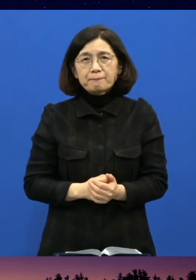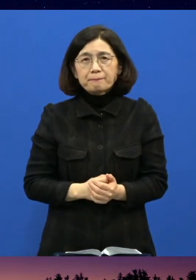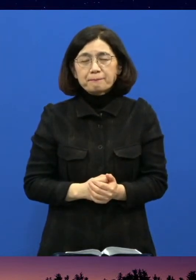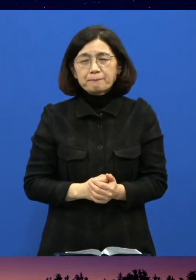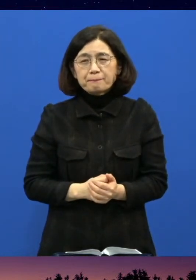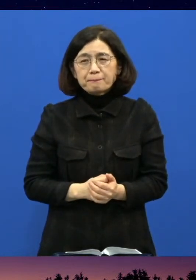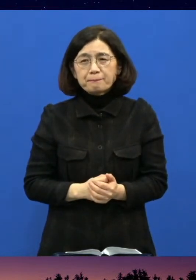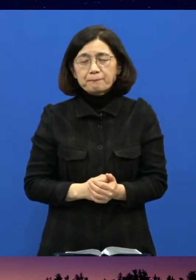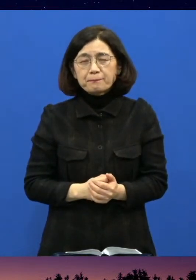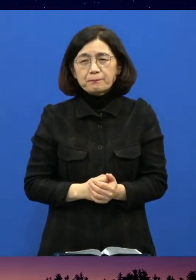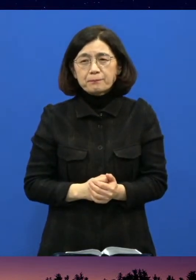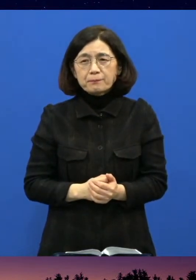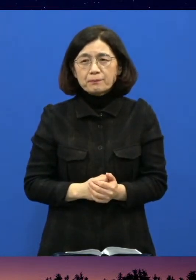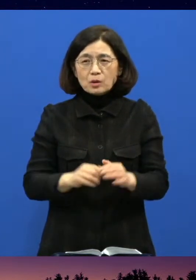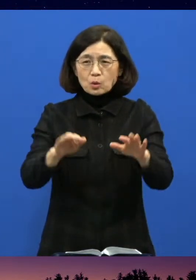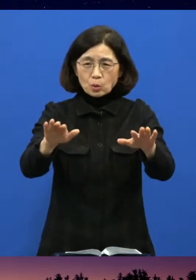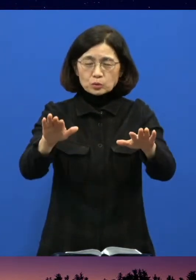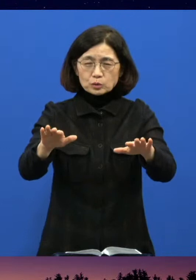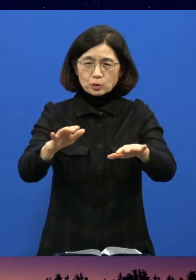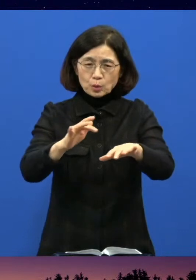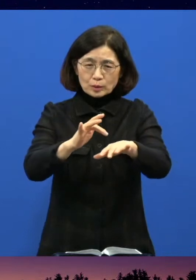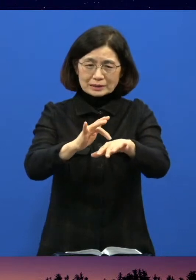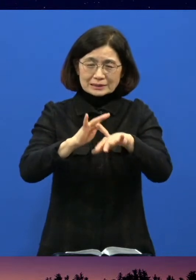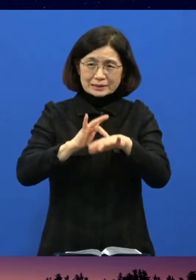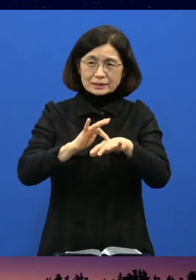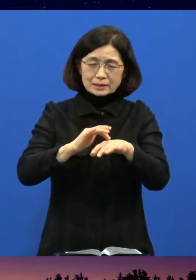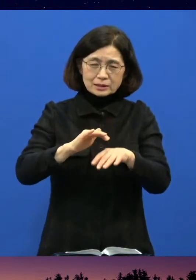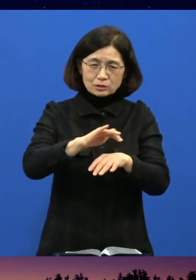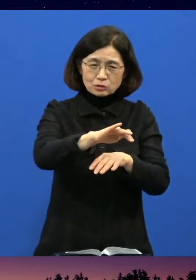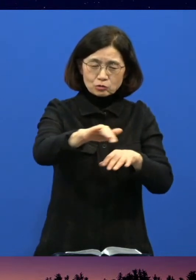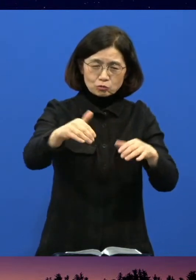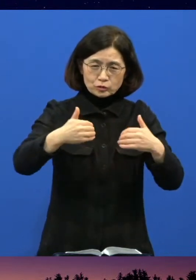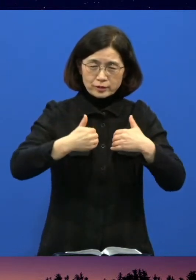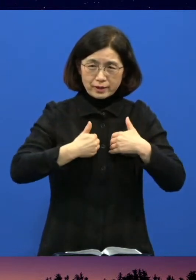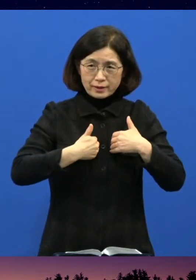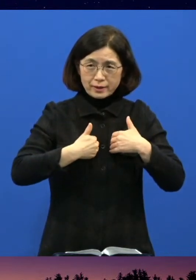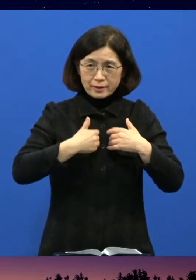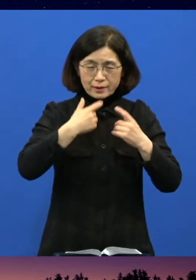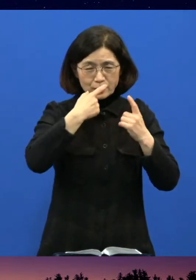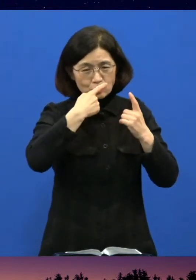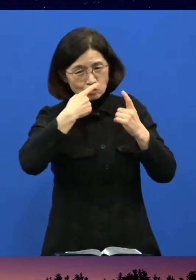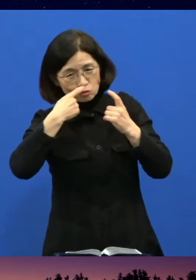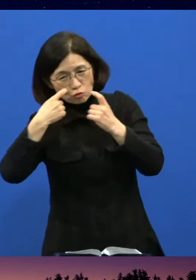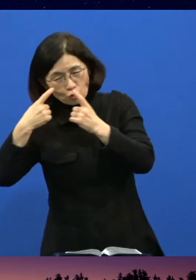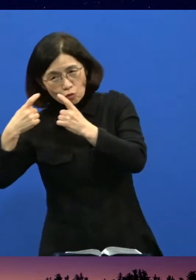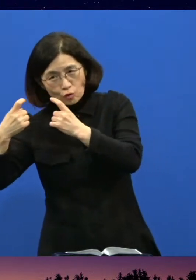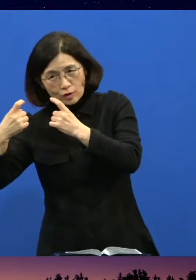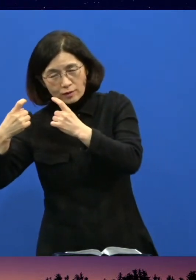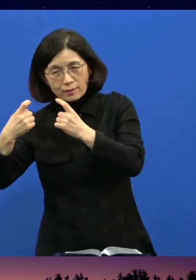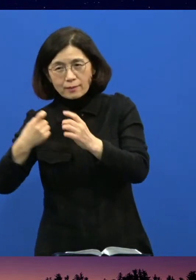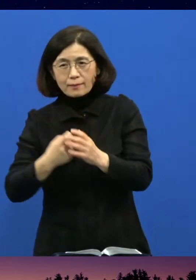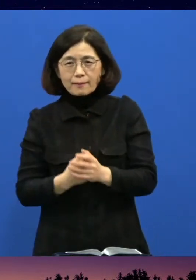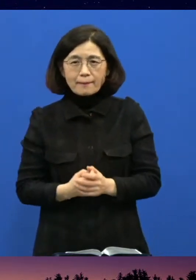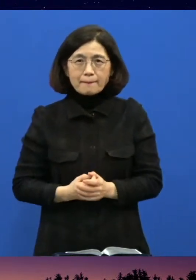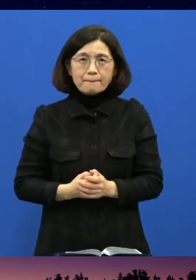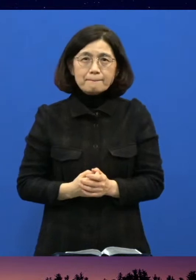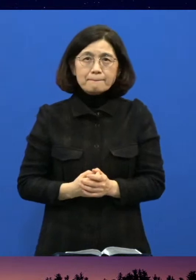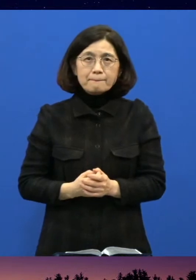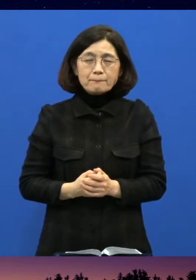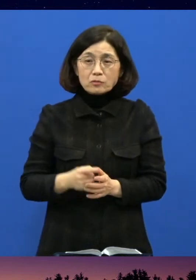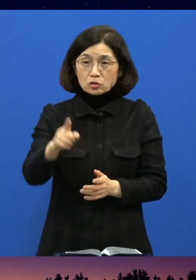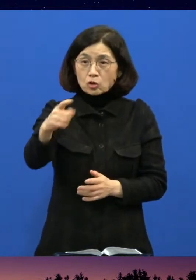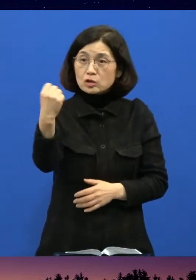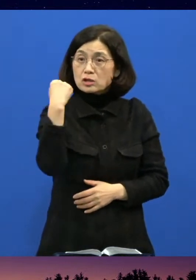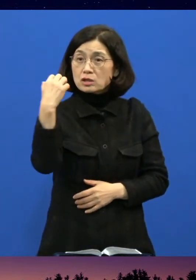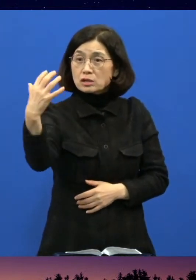이게 오늘 또 사단이 우리에게 속삭이는 것들 아닙니까, 여러분? 말 한마디에 너가 가지고 있는